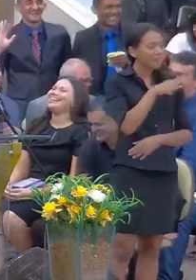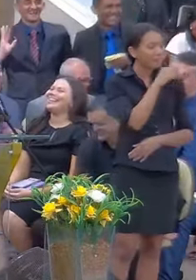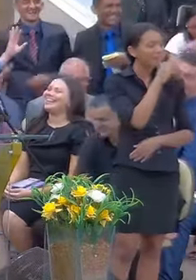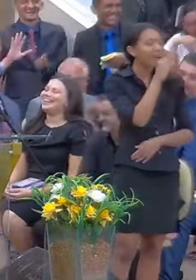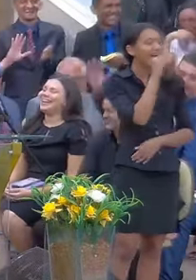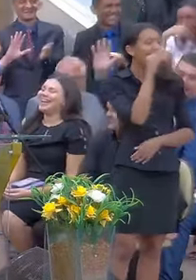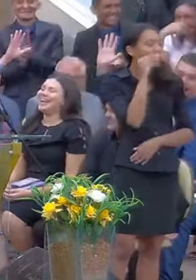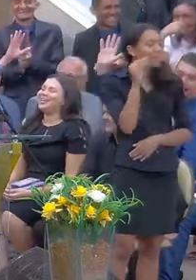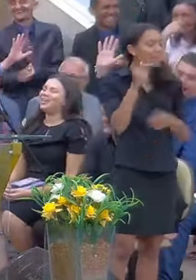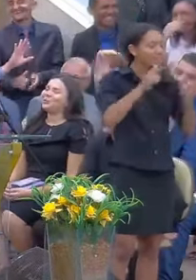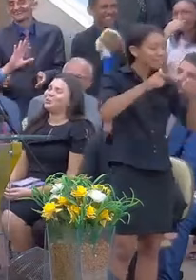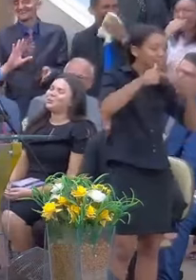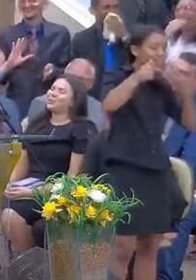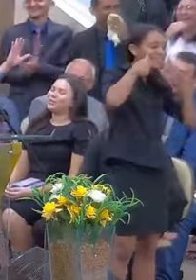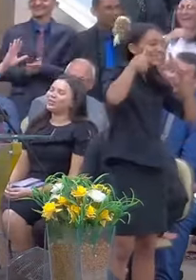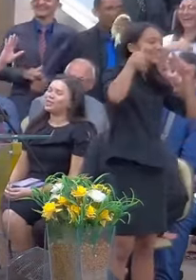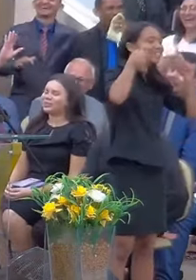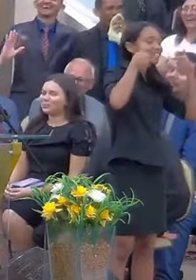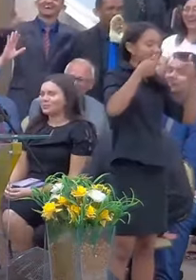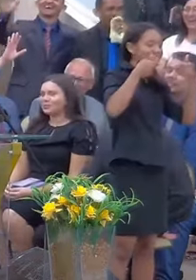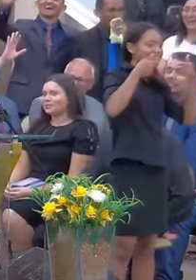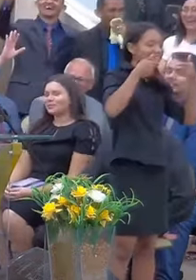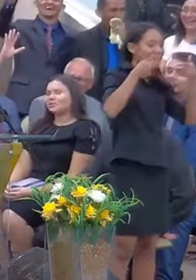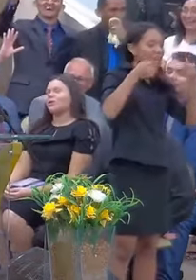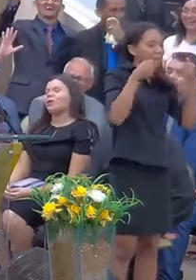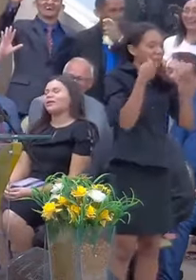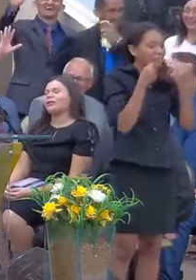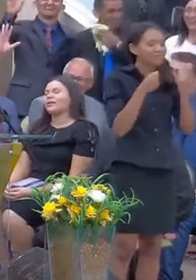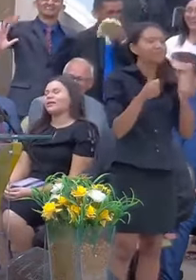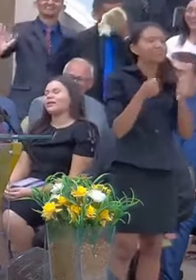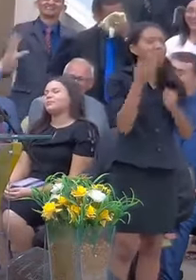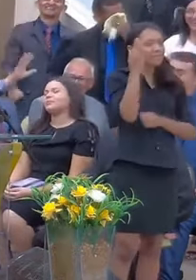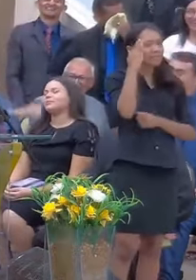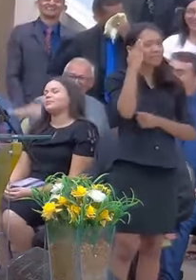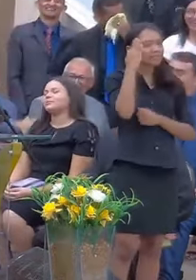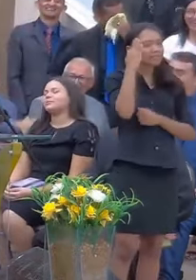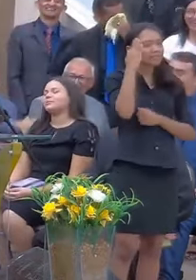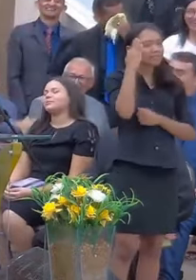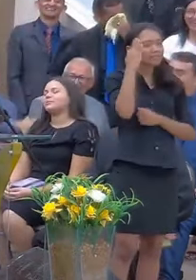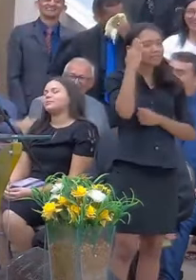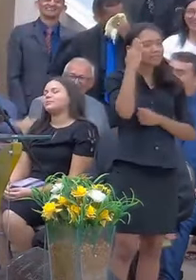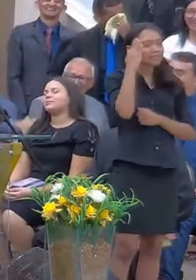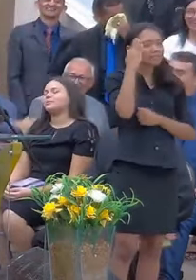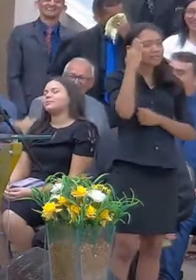o sorriso sair, deixa a glória de Deus descer.